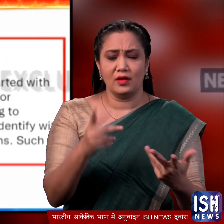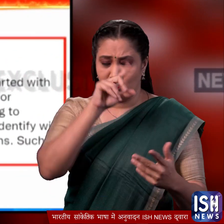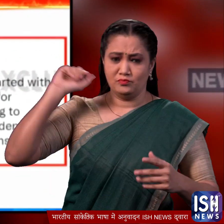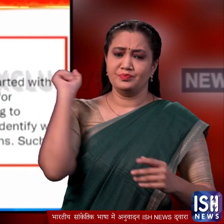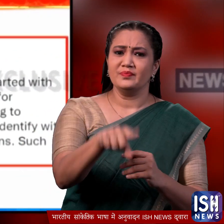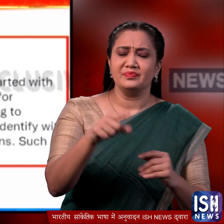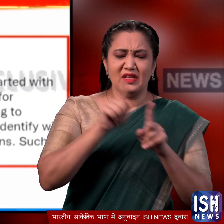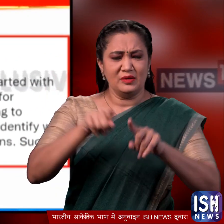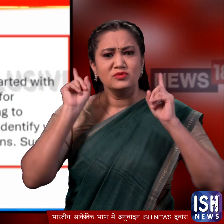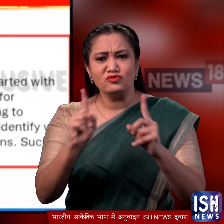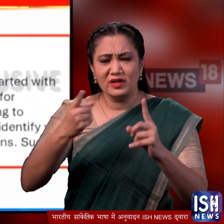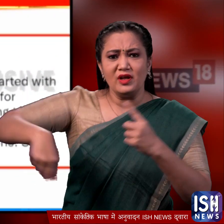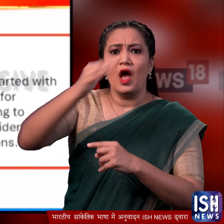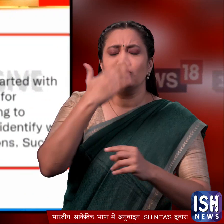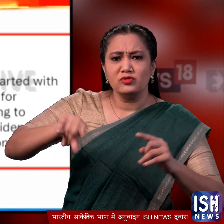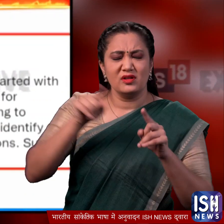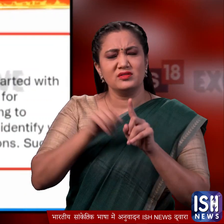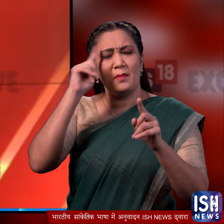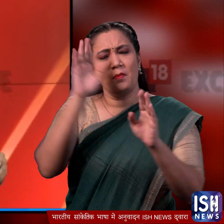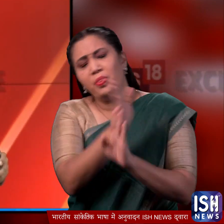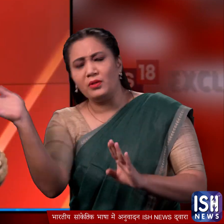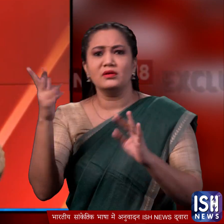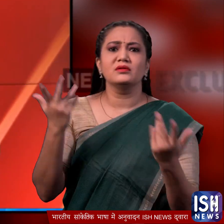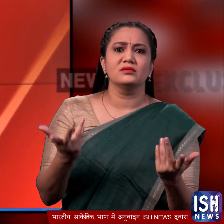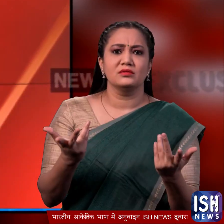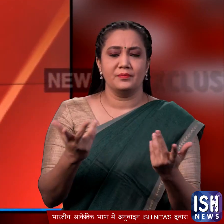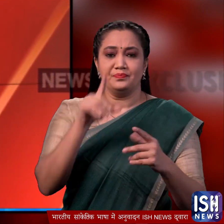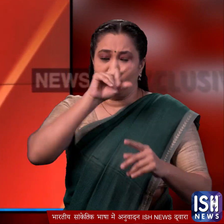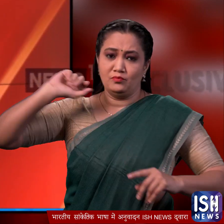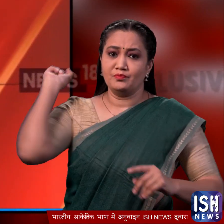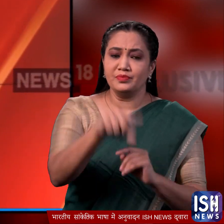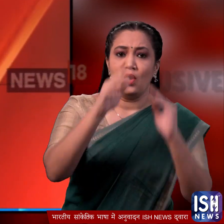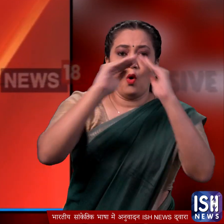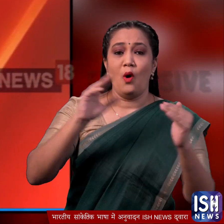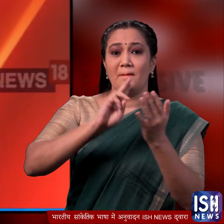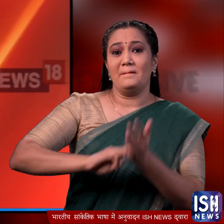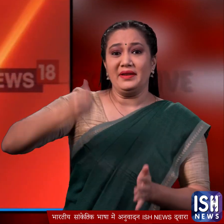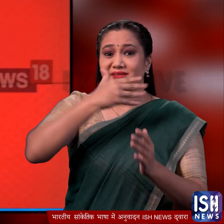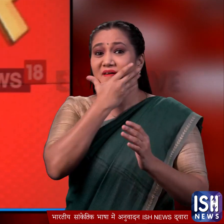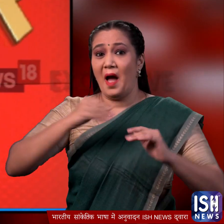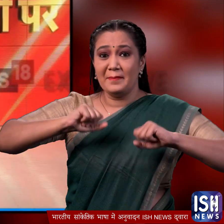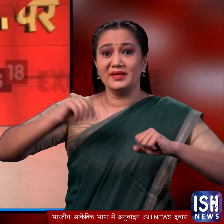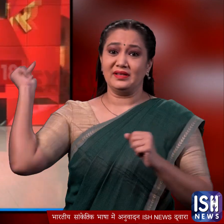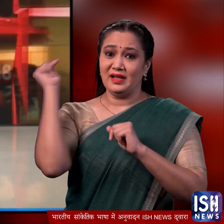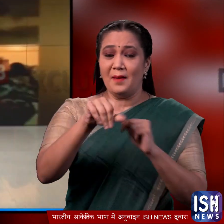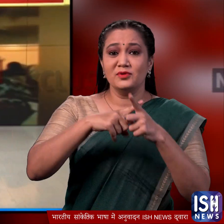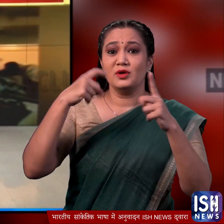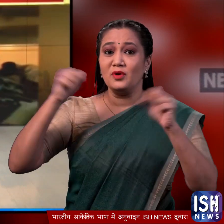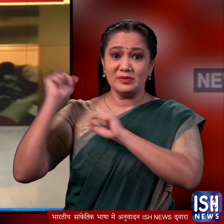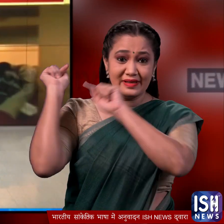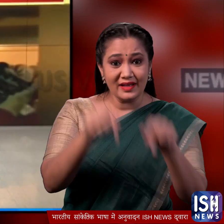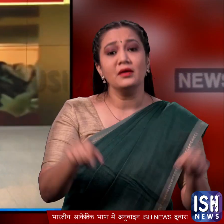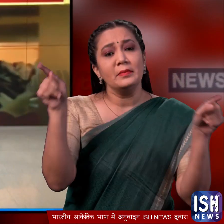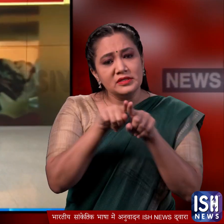लिखा कि ऐसी सख्ती युवाओं को और भटका देगी। खासतौर पर उन्होंने ट्विटर पर गृह मंत्री अमित शाह के जम्मू कश्मीर के दौरे का भी जिक्र कर